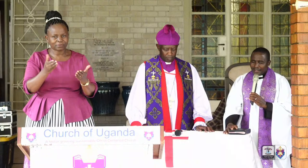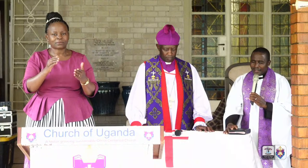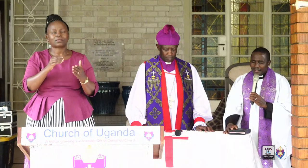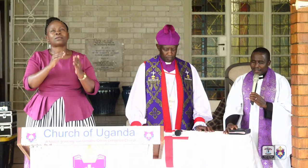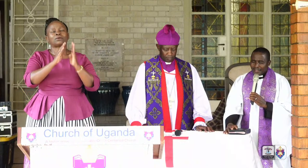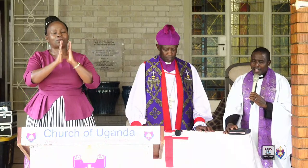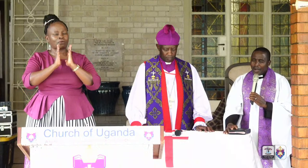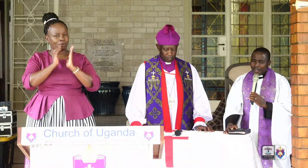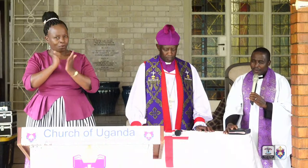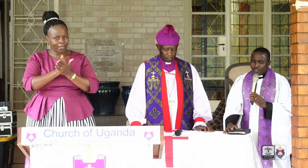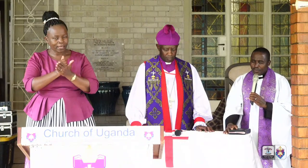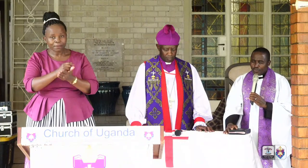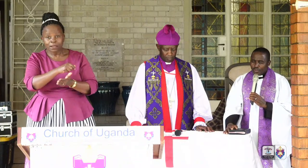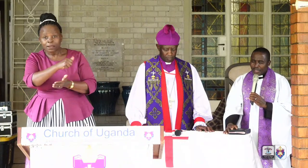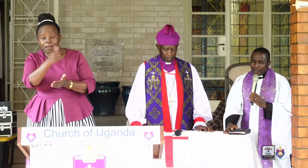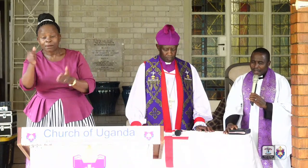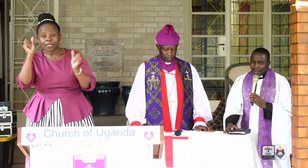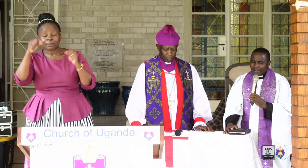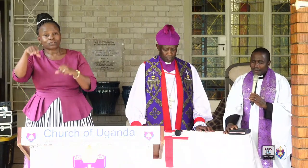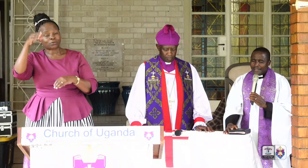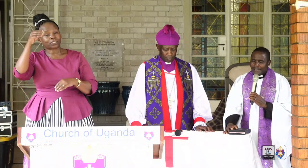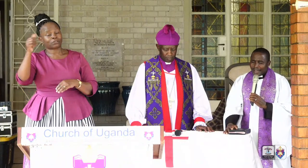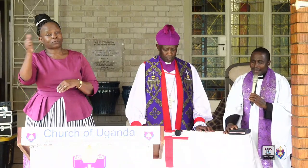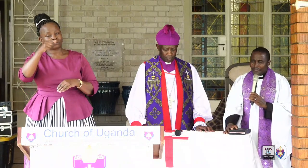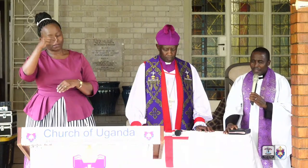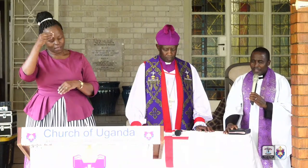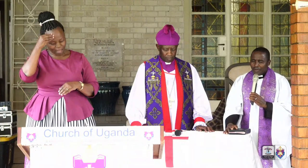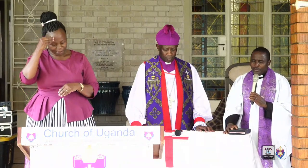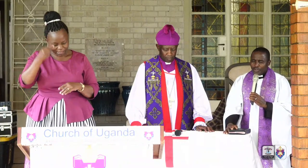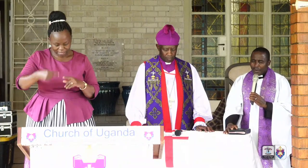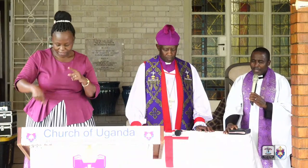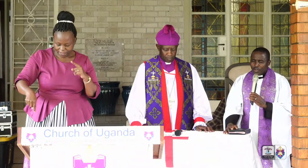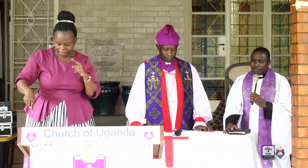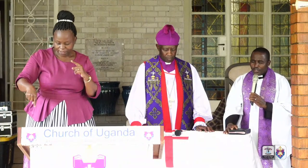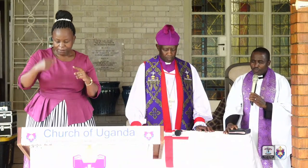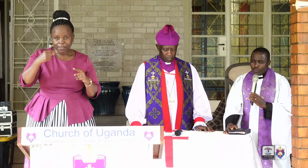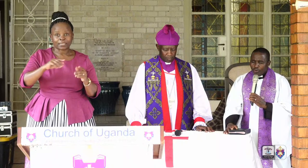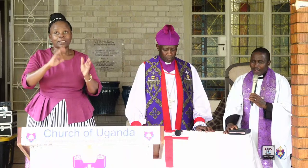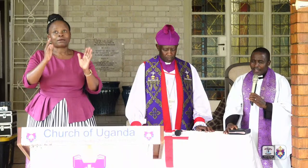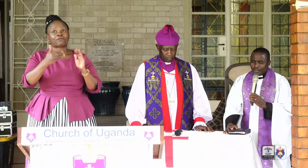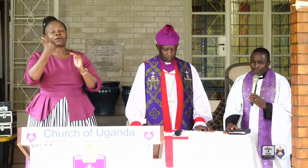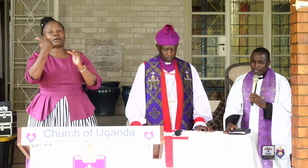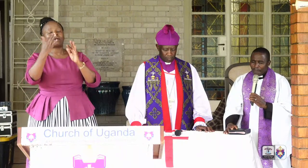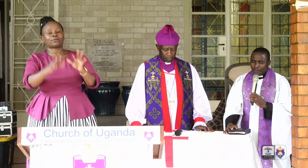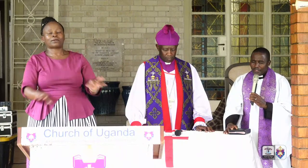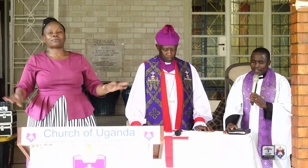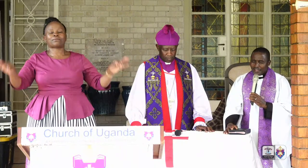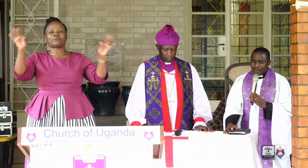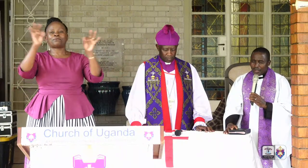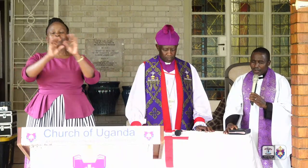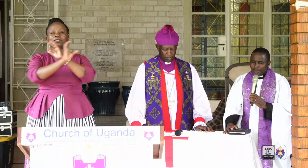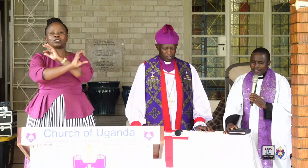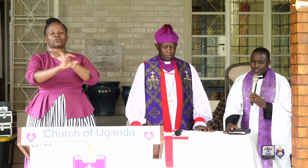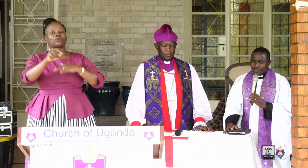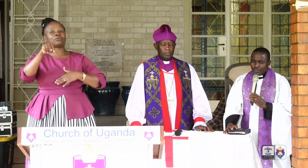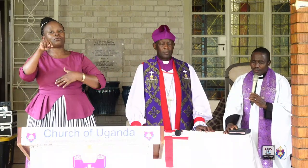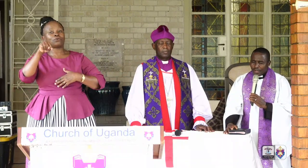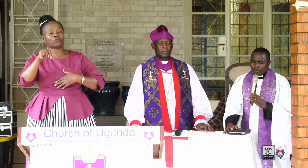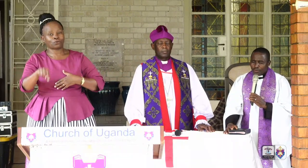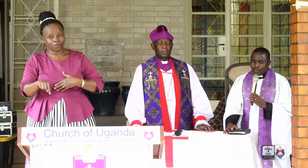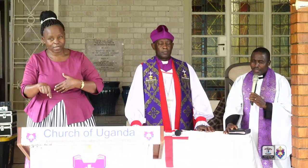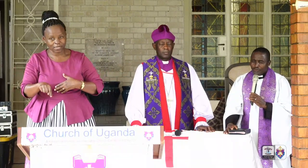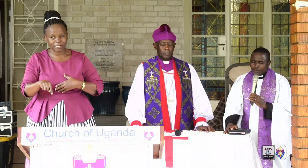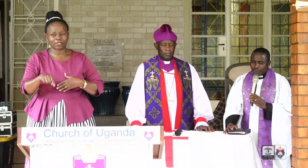obabeere tinaawalala basobola okusomera abaana ne bayita ne bafuuka abantu ab'omugaso mu ggwanga lino taata kabaka wakabaka siriso